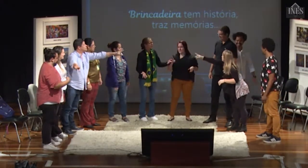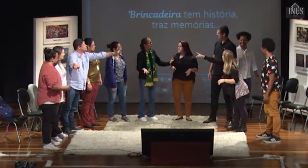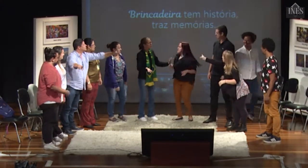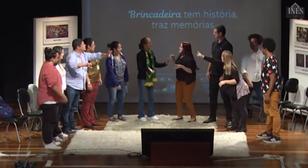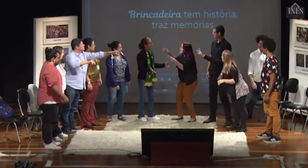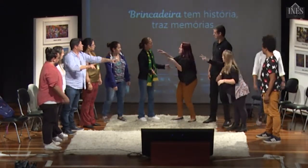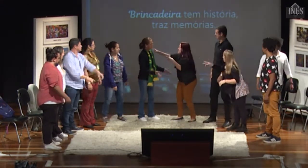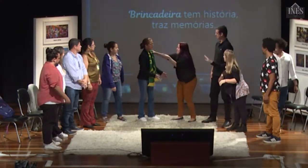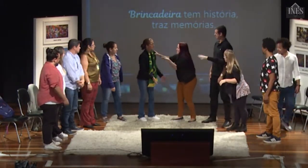Continua você, vai.